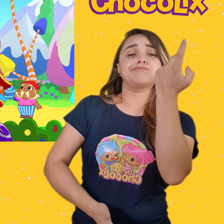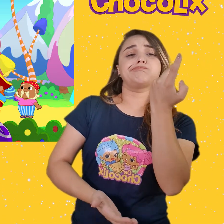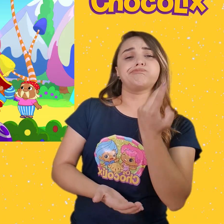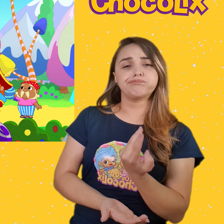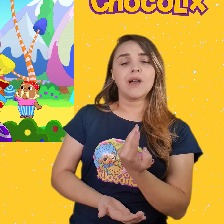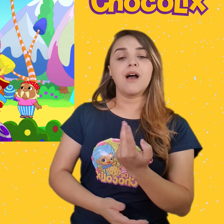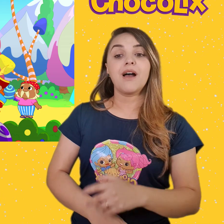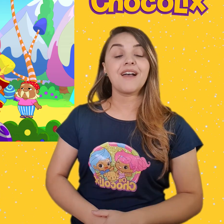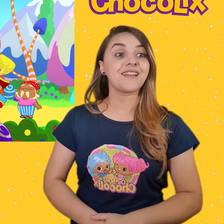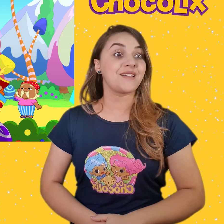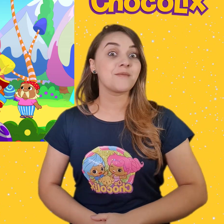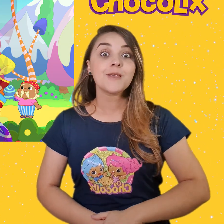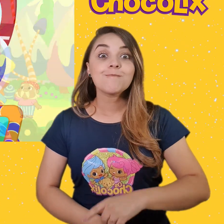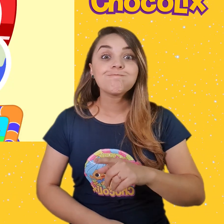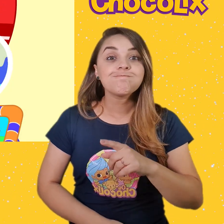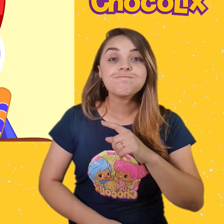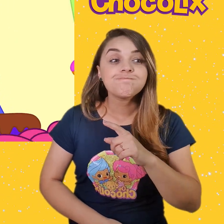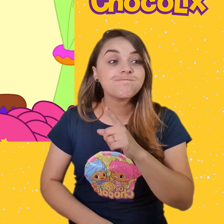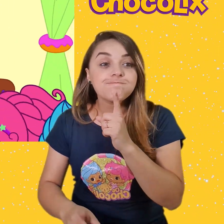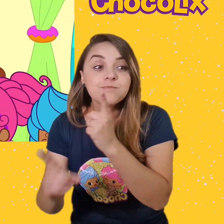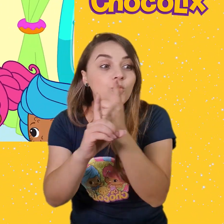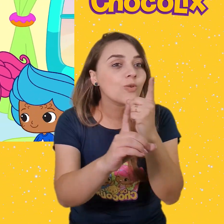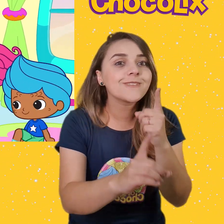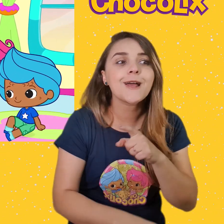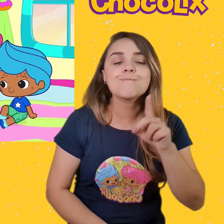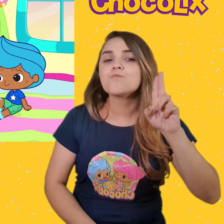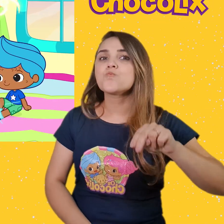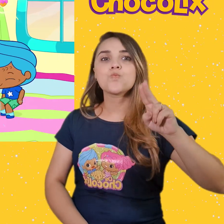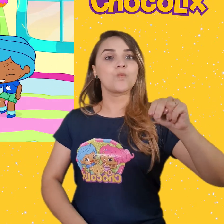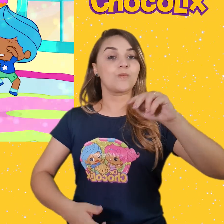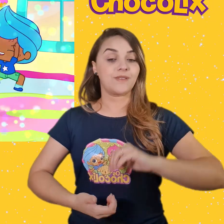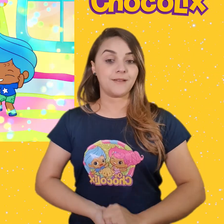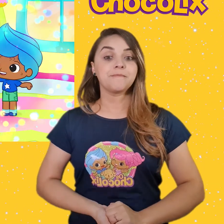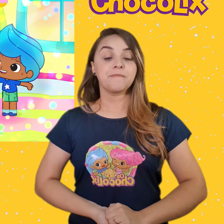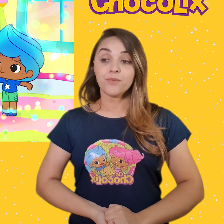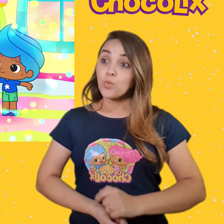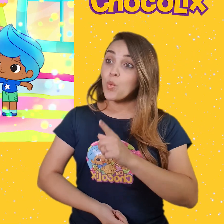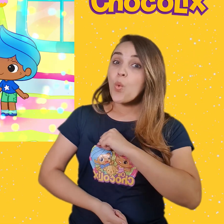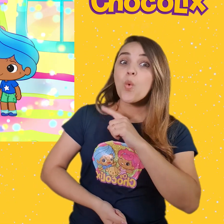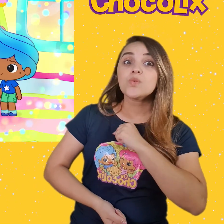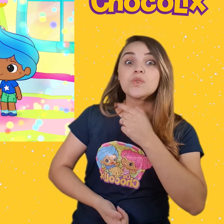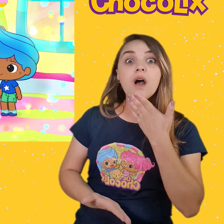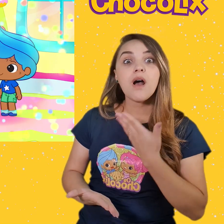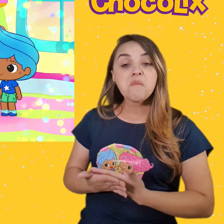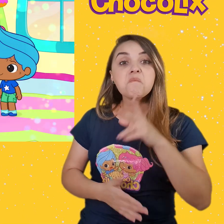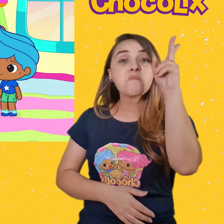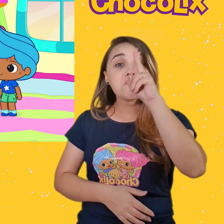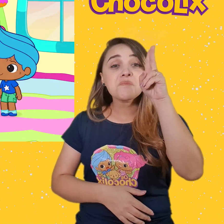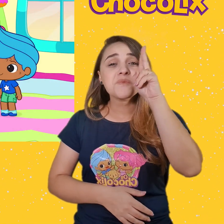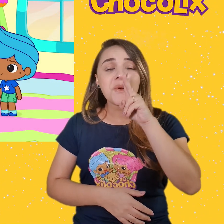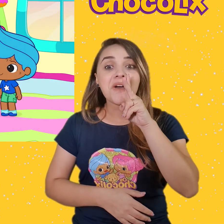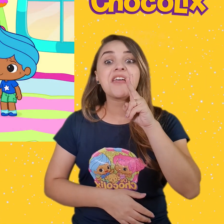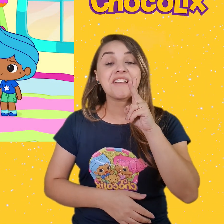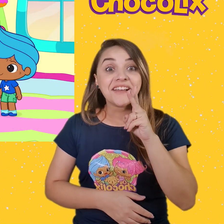Para que ninguém fosse capaz de encontrá-lo. Que história irada! Demais! Que